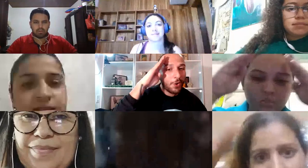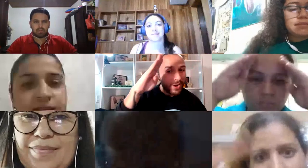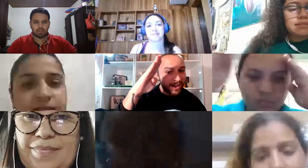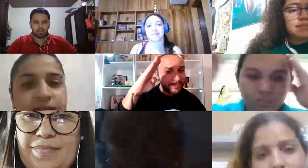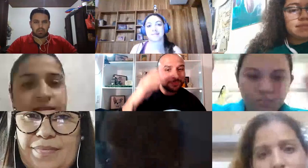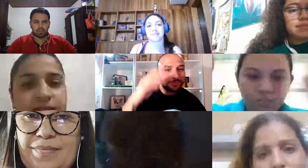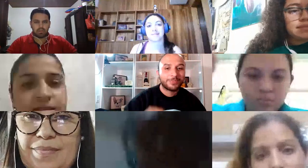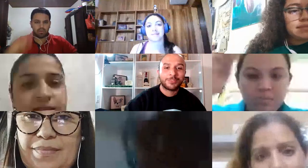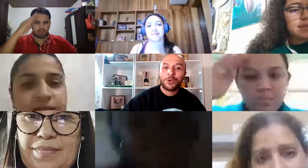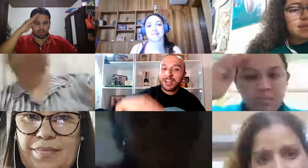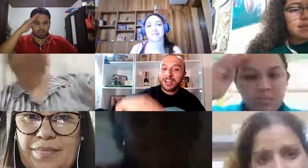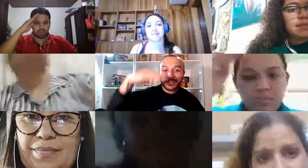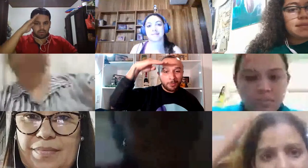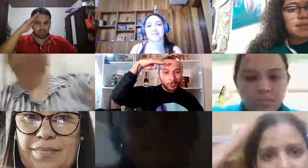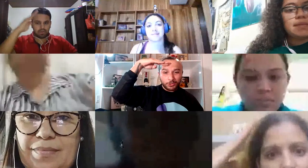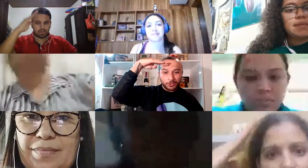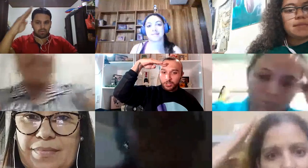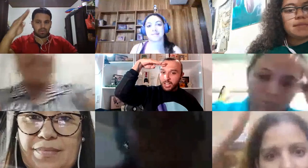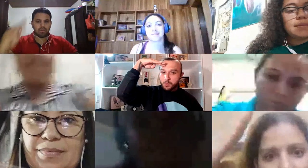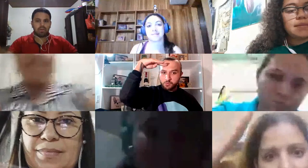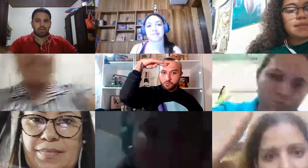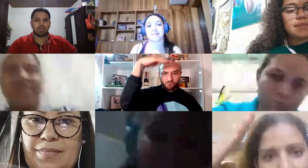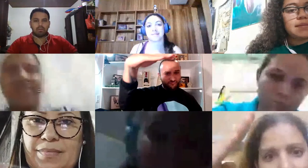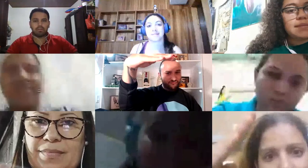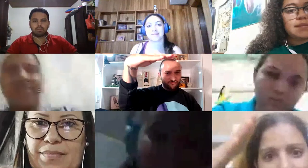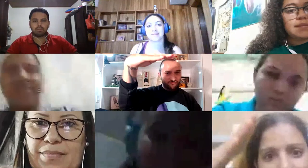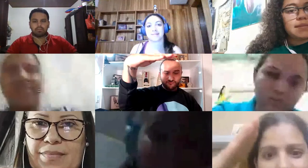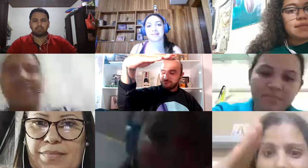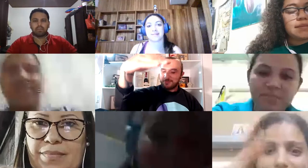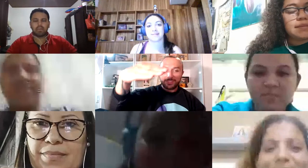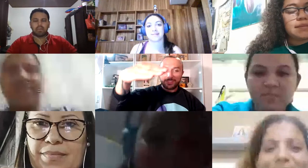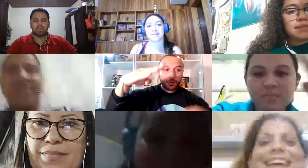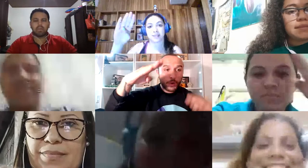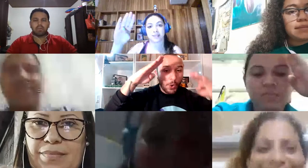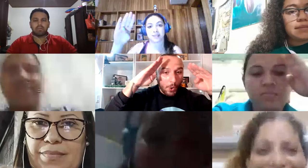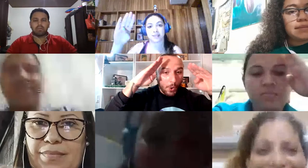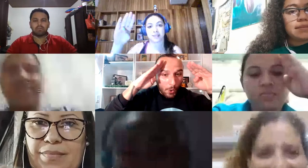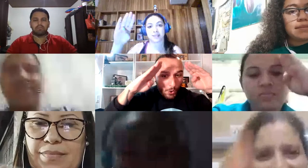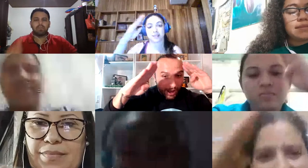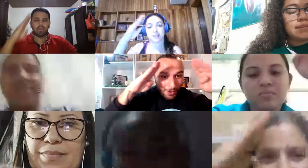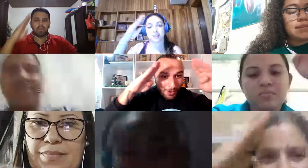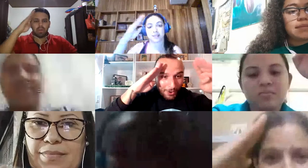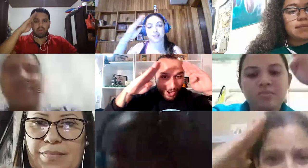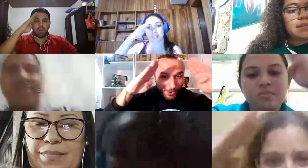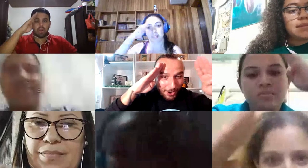Hola. No es como soldado. Hola, hola.